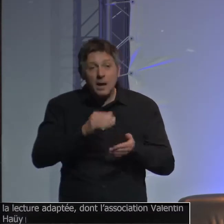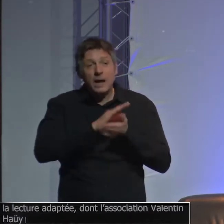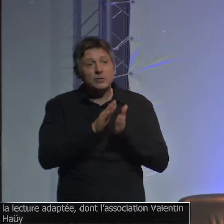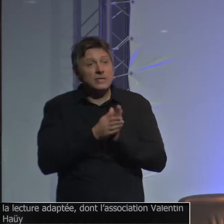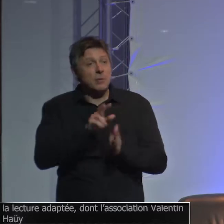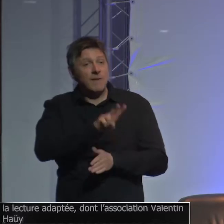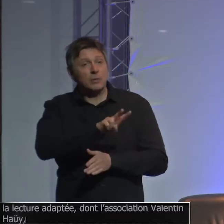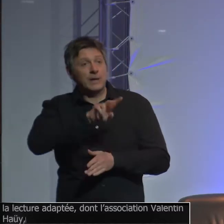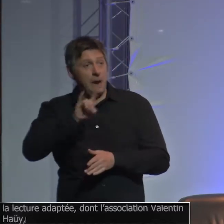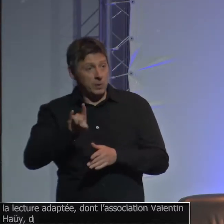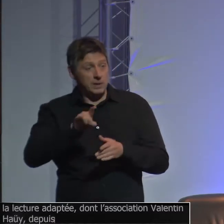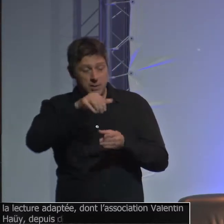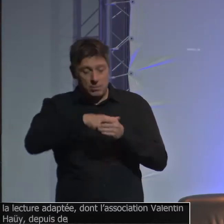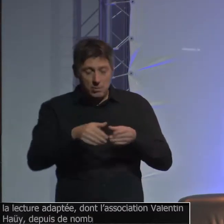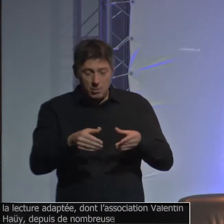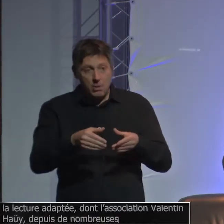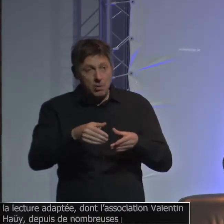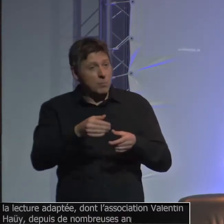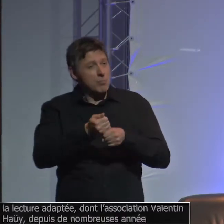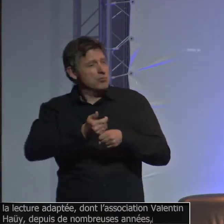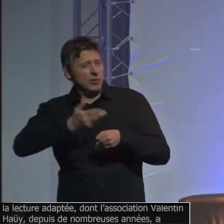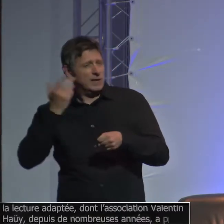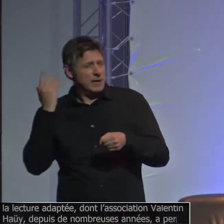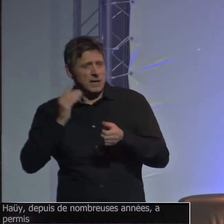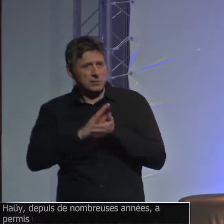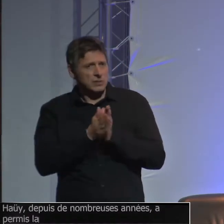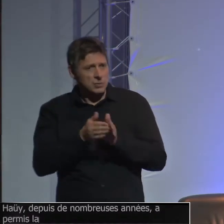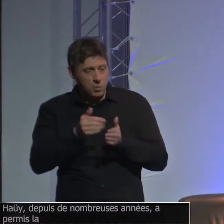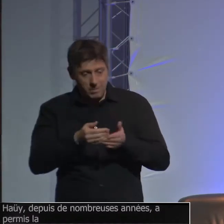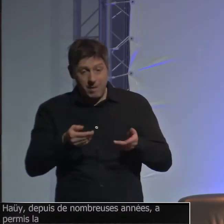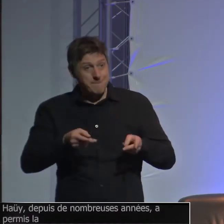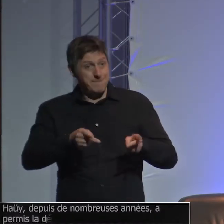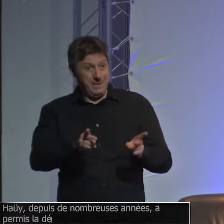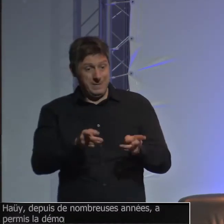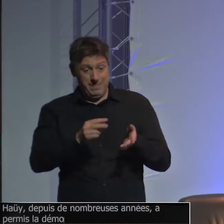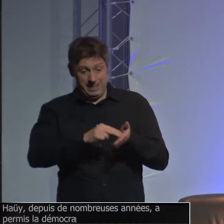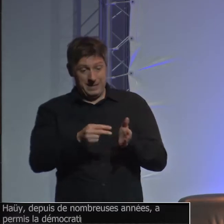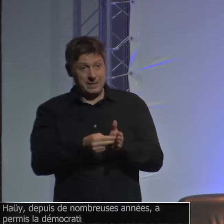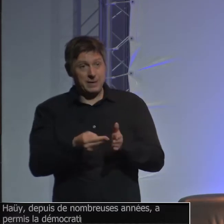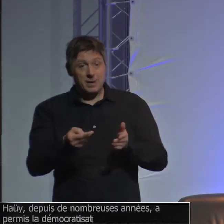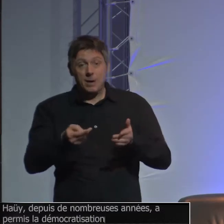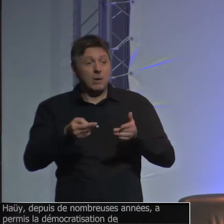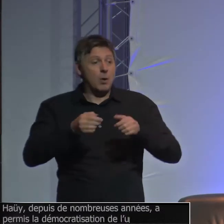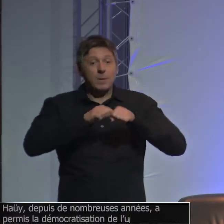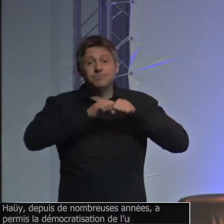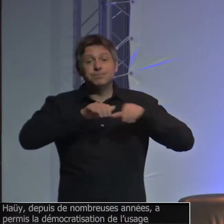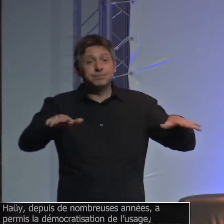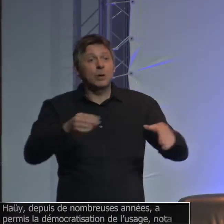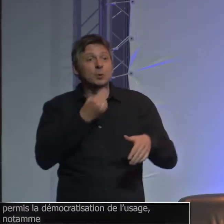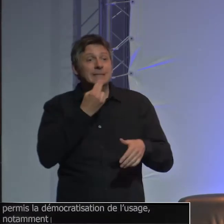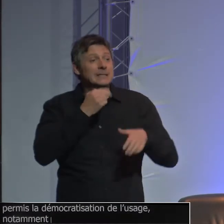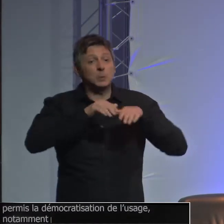Valentin OI, depuis de nombreuses années, a permis la démocratisation de